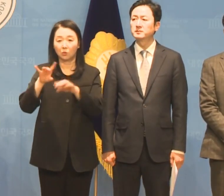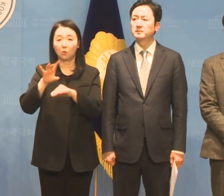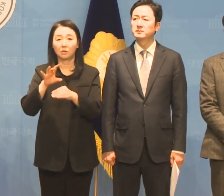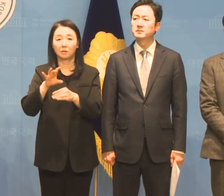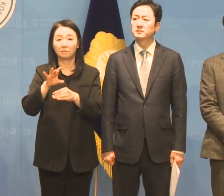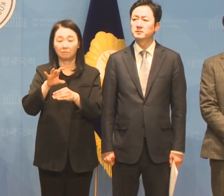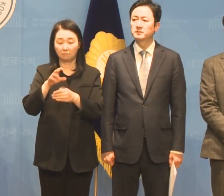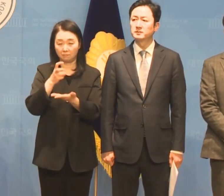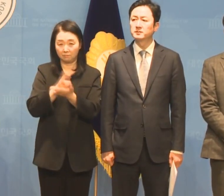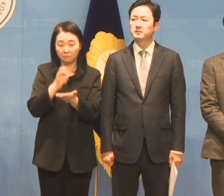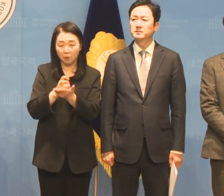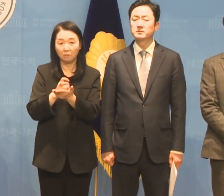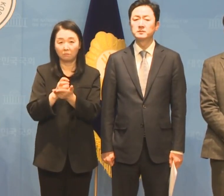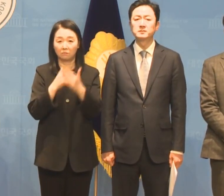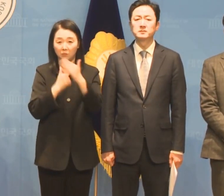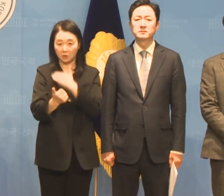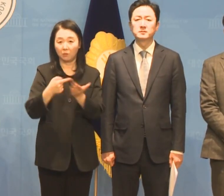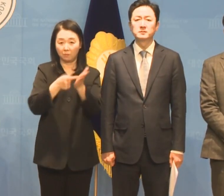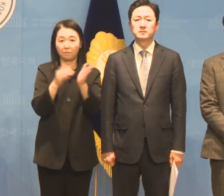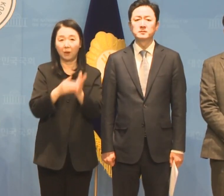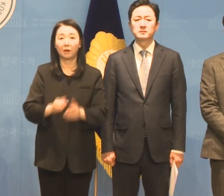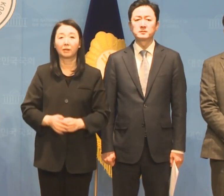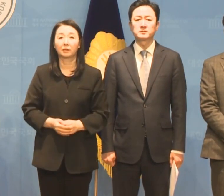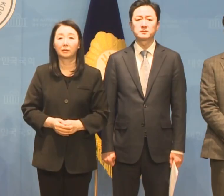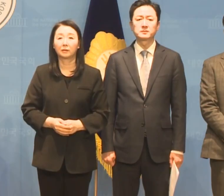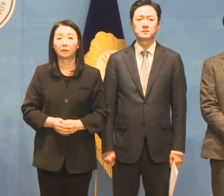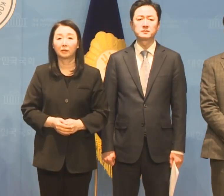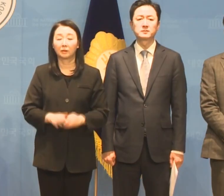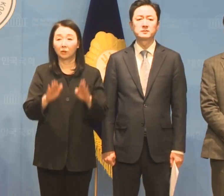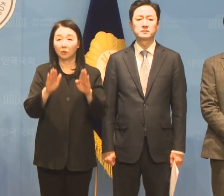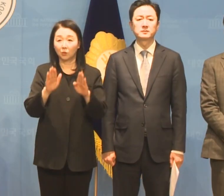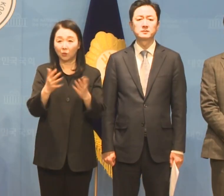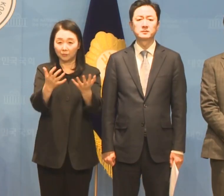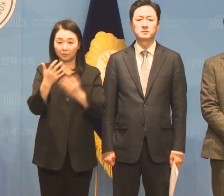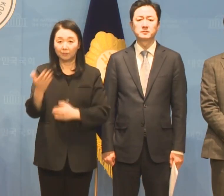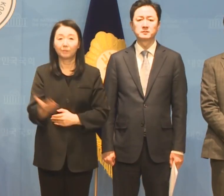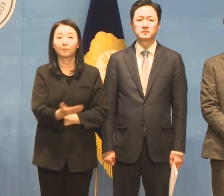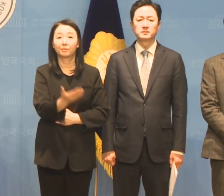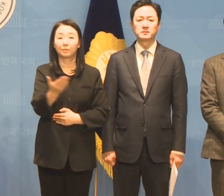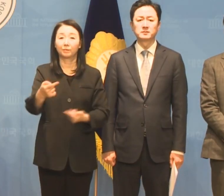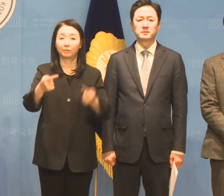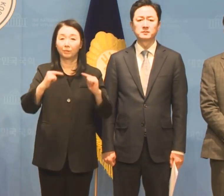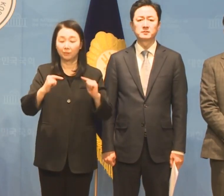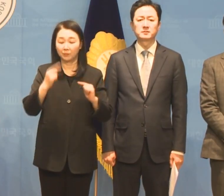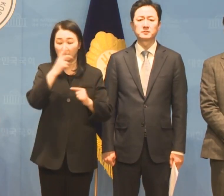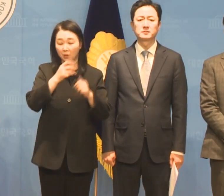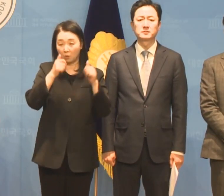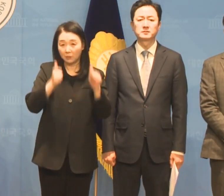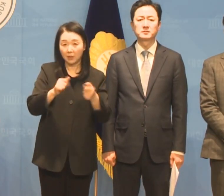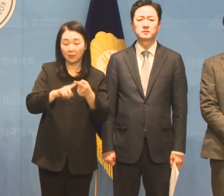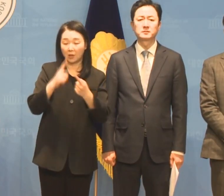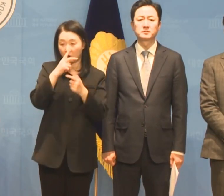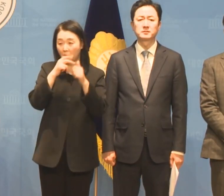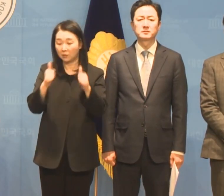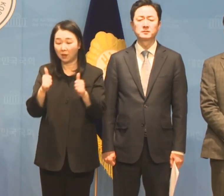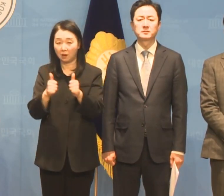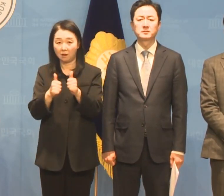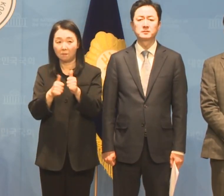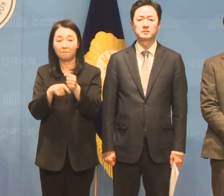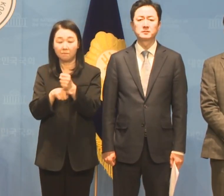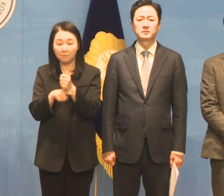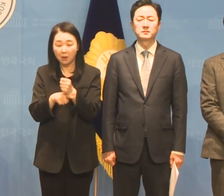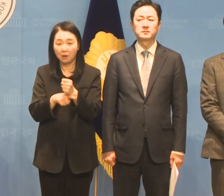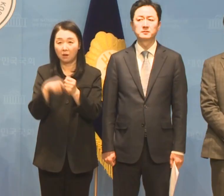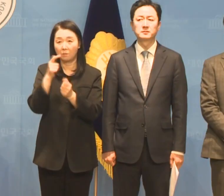정보통신망법 개정안을 대표 발의했습니다. 오늘 기자회견에 참석해 주신 검사를 검사하는 변호사 모임